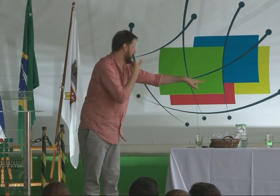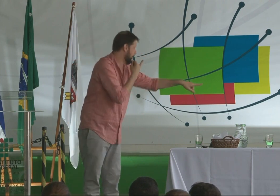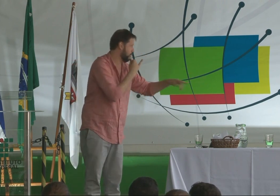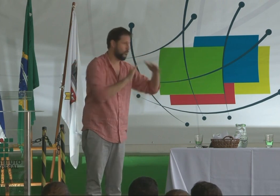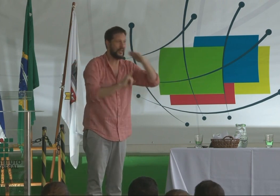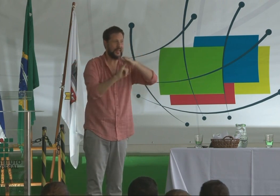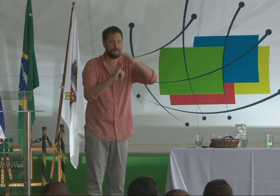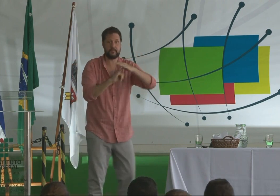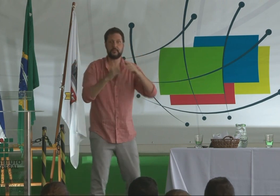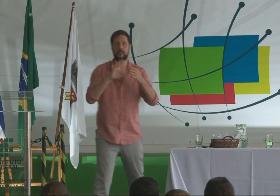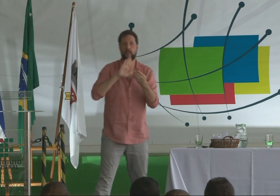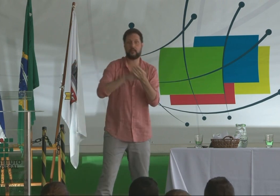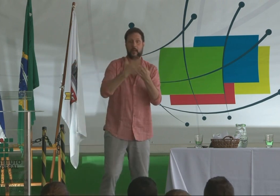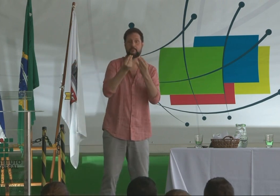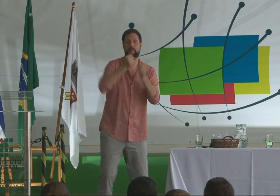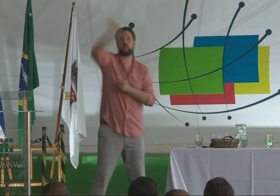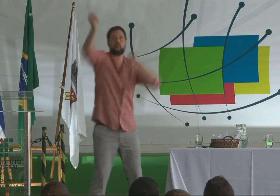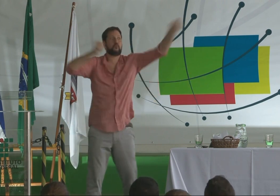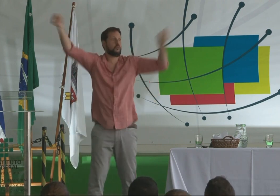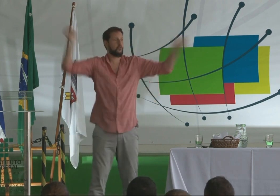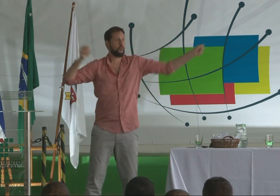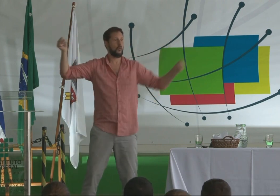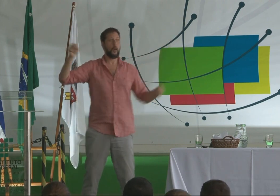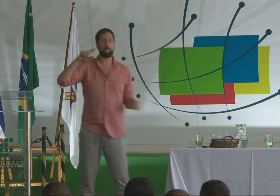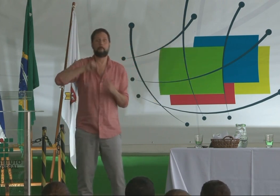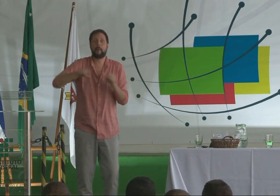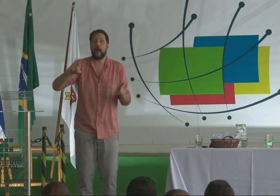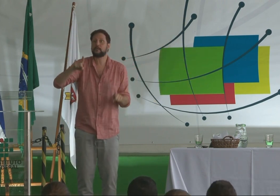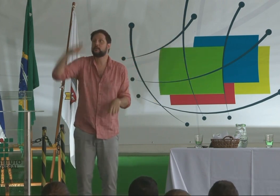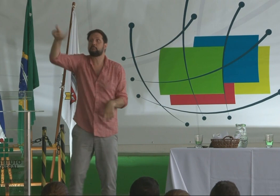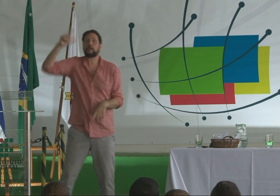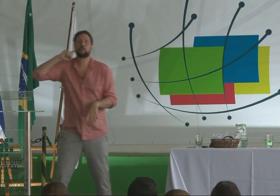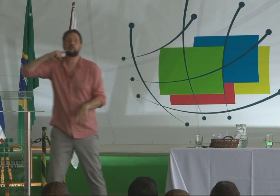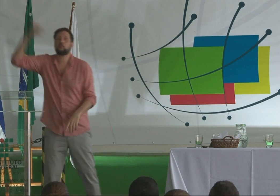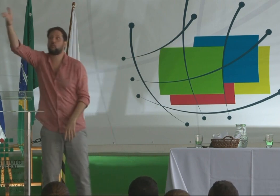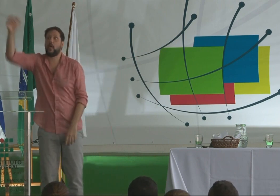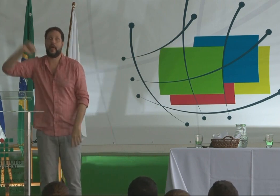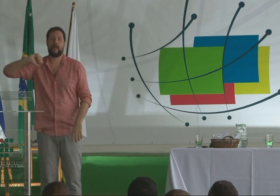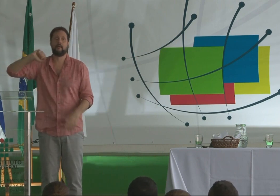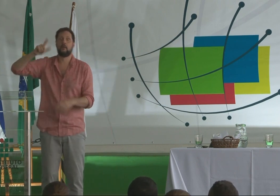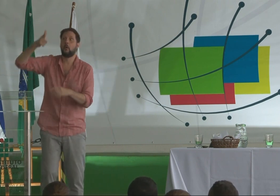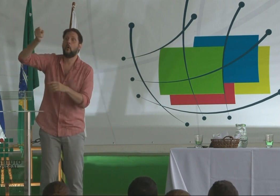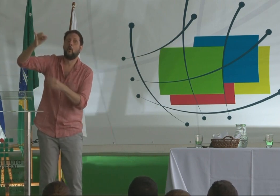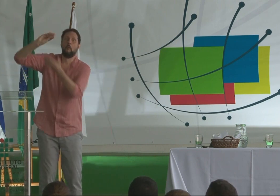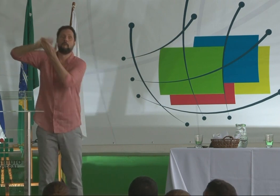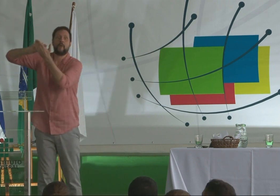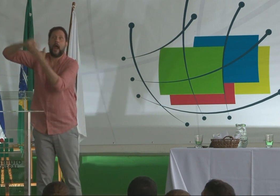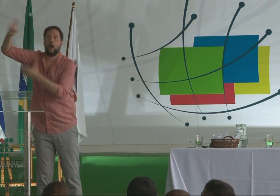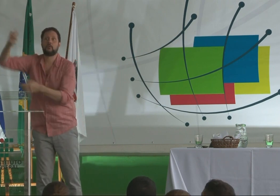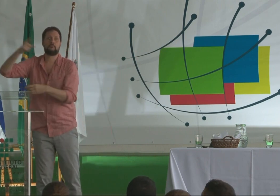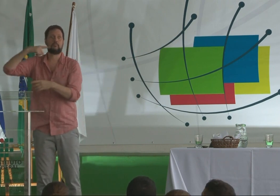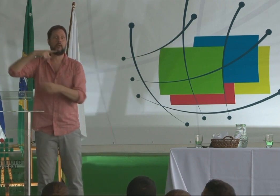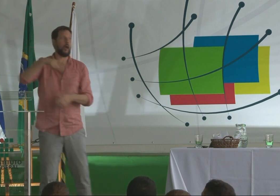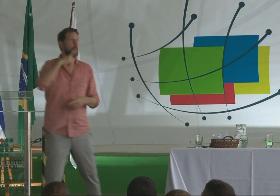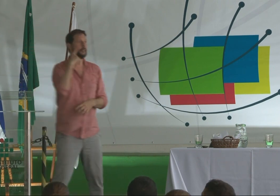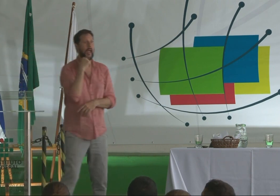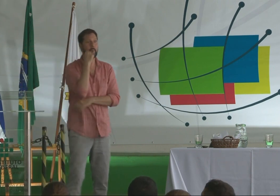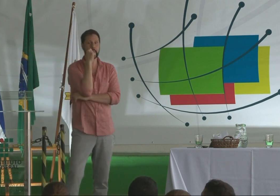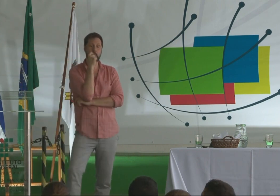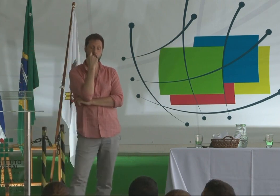lugares, tem lugares mais distantes, em zonas rurais, e a não consegue alocar em teste, especificamente. Mas, nesse assunto, é que ele vai ser atendido? Então, tem essa